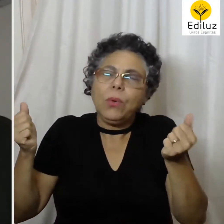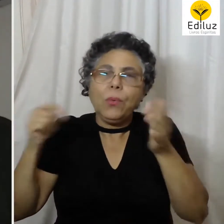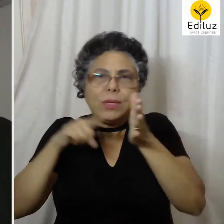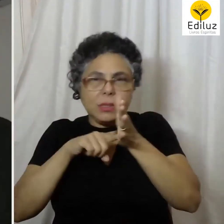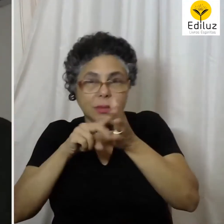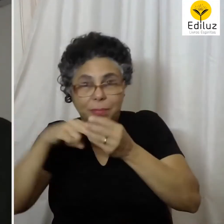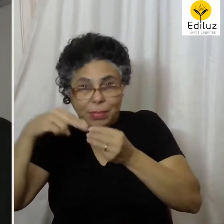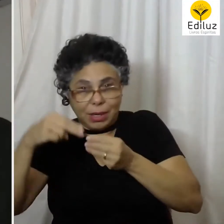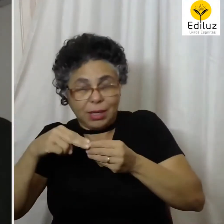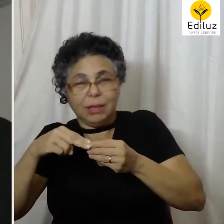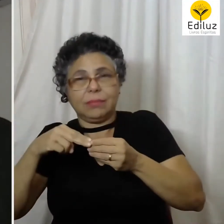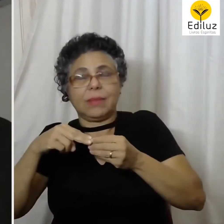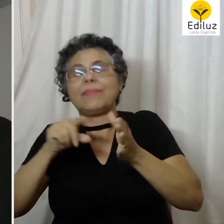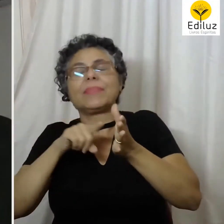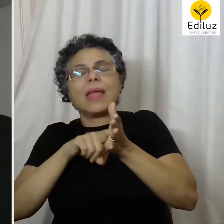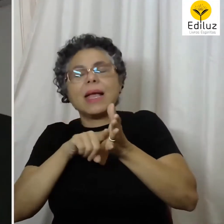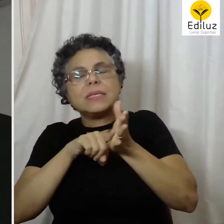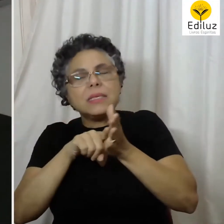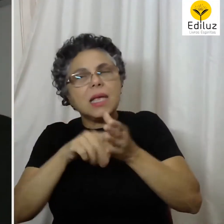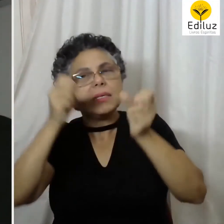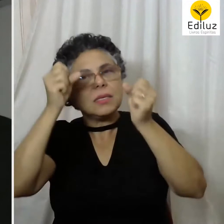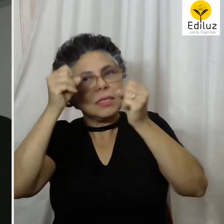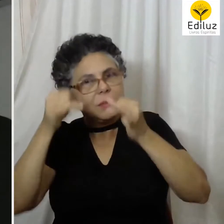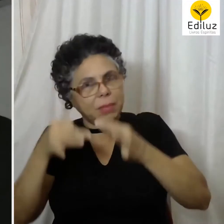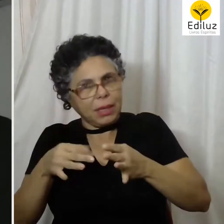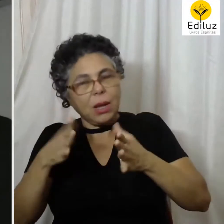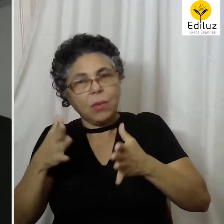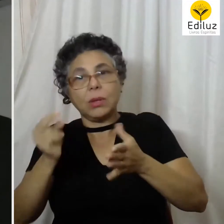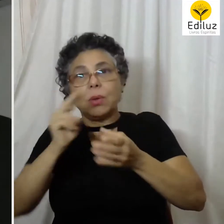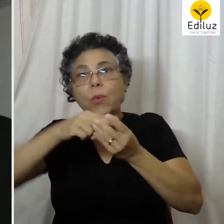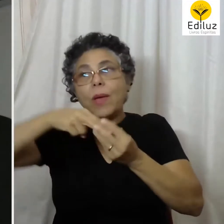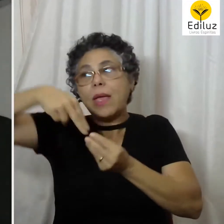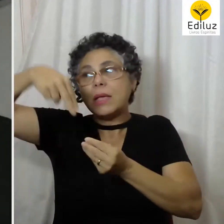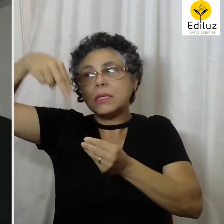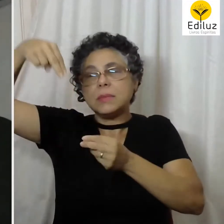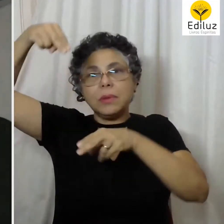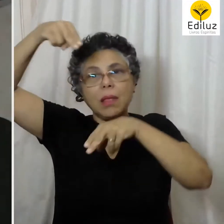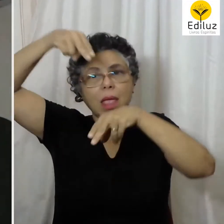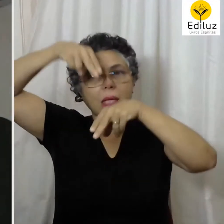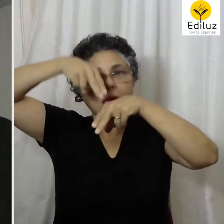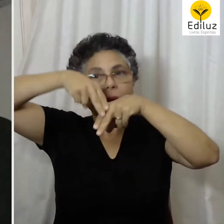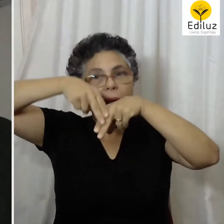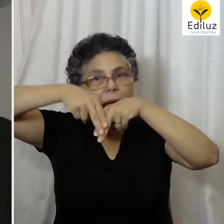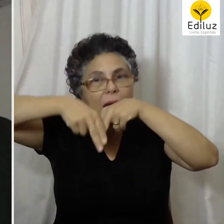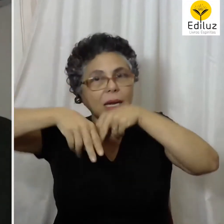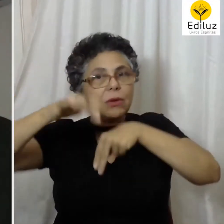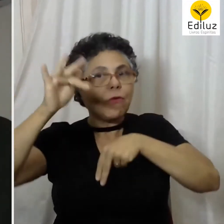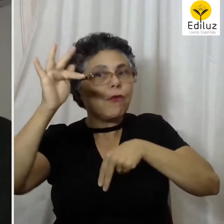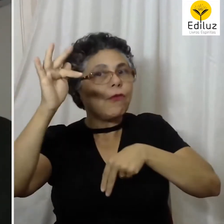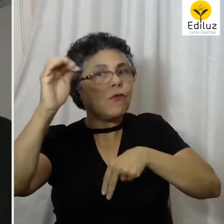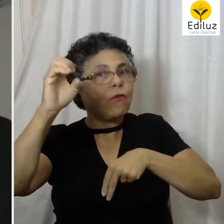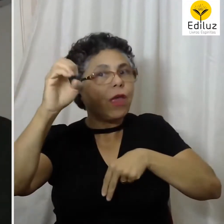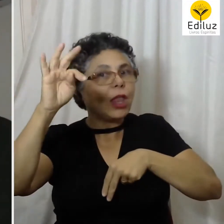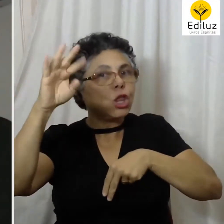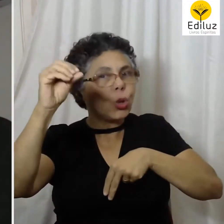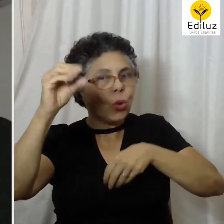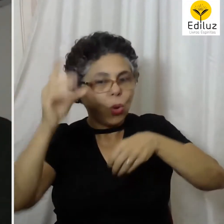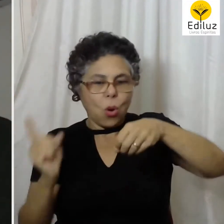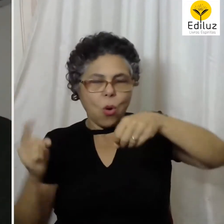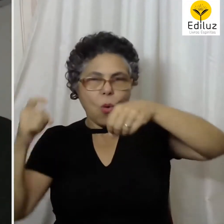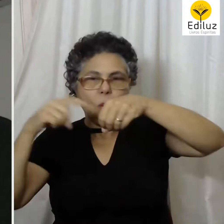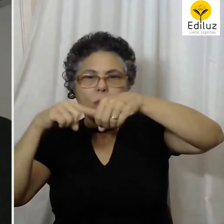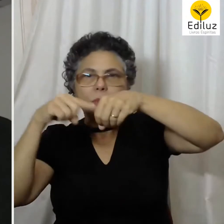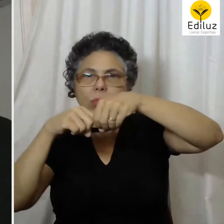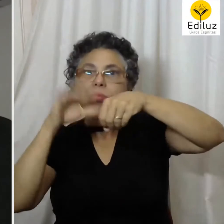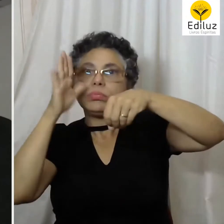Quando, quando encarna num feto, quando aquele óvulo é